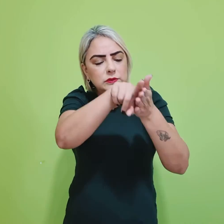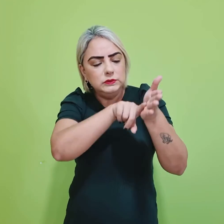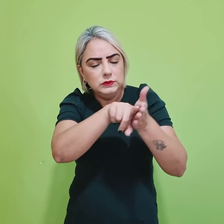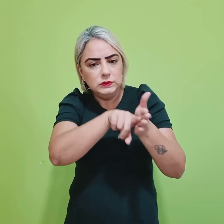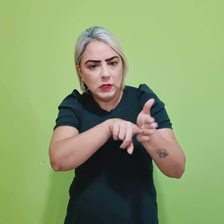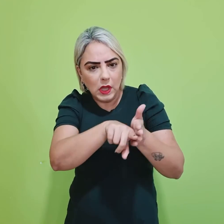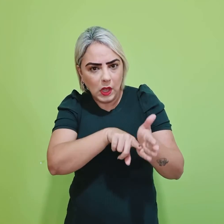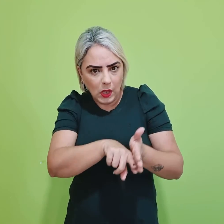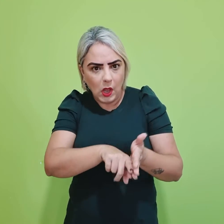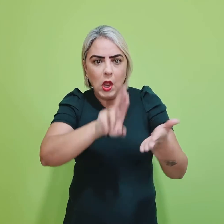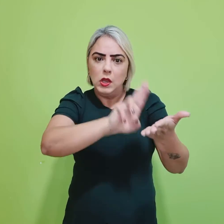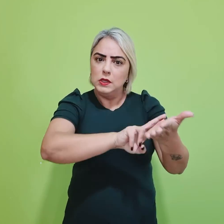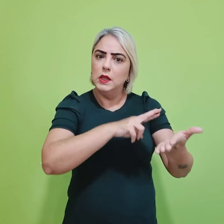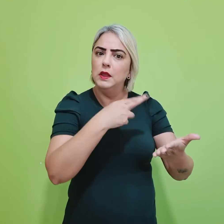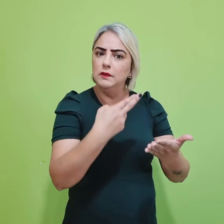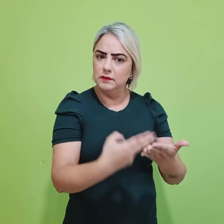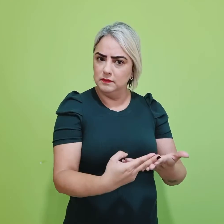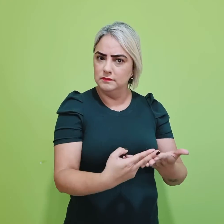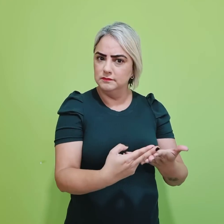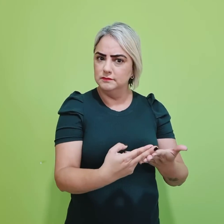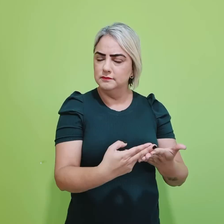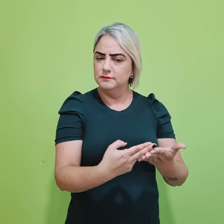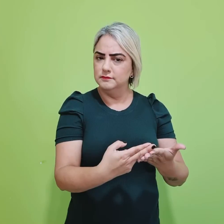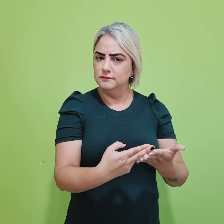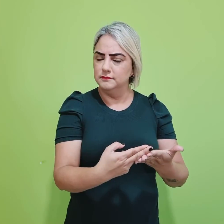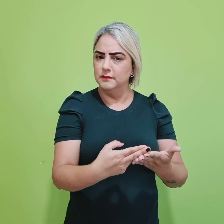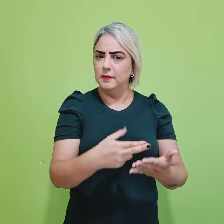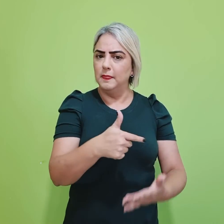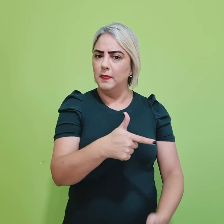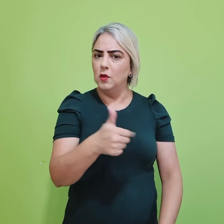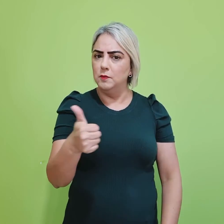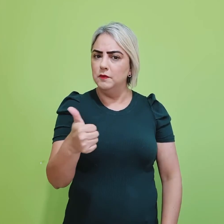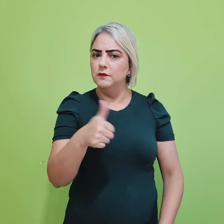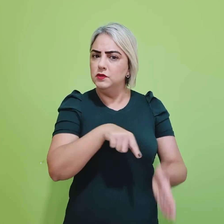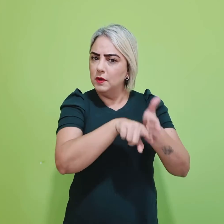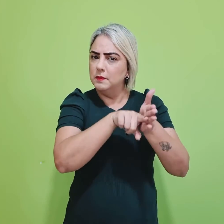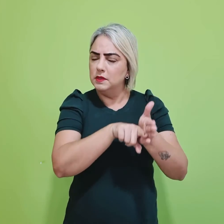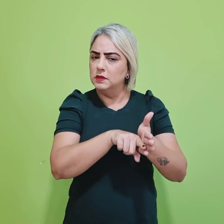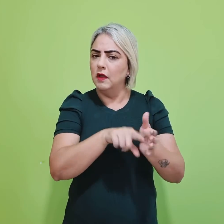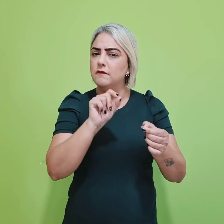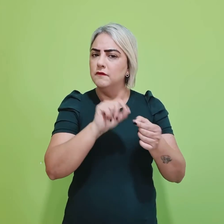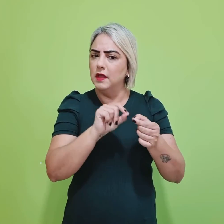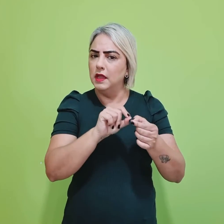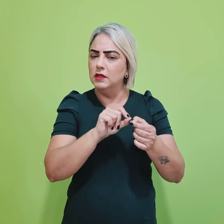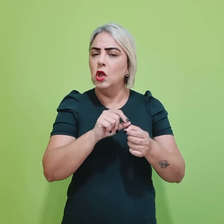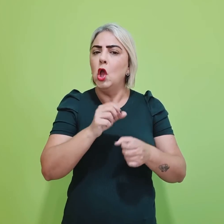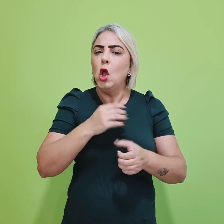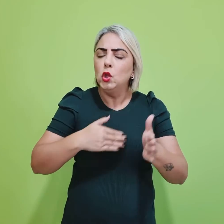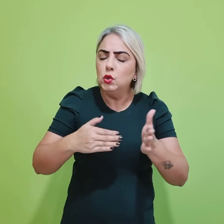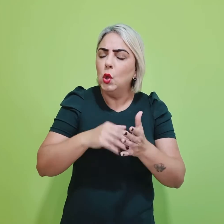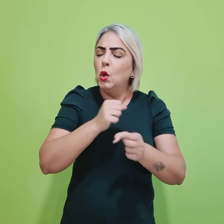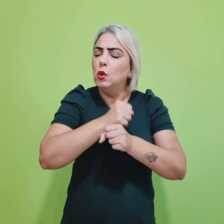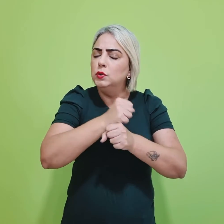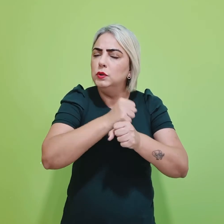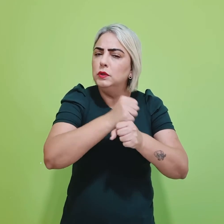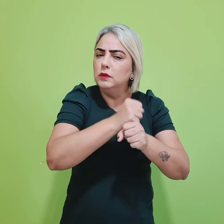estudo World Economic League Table 2021, feito anualmente pelo